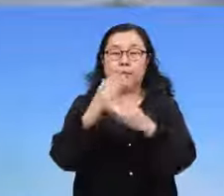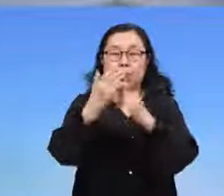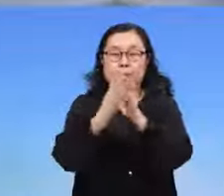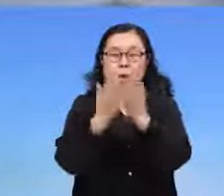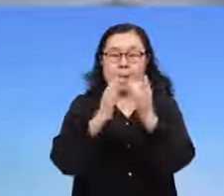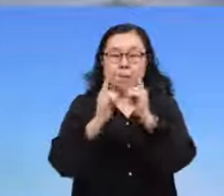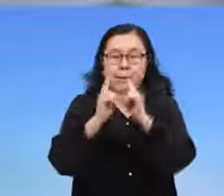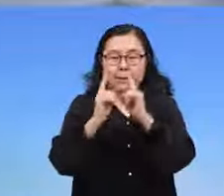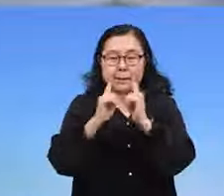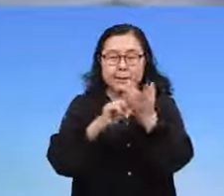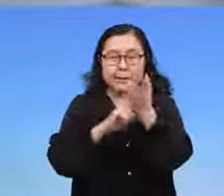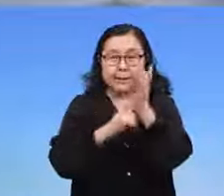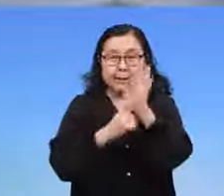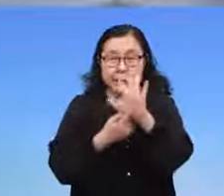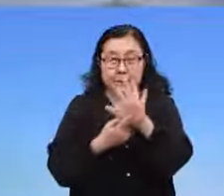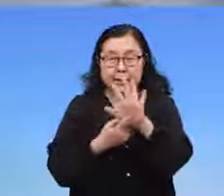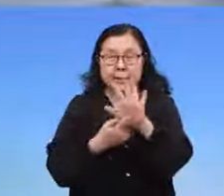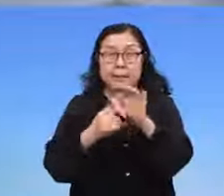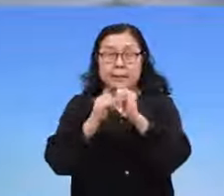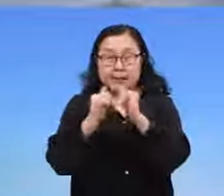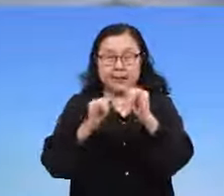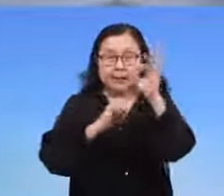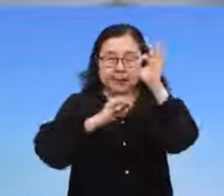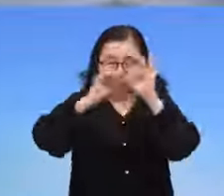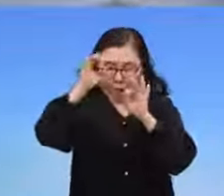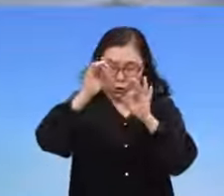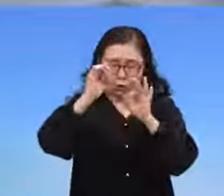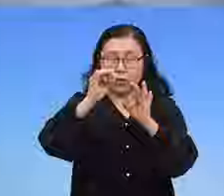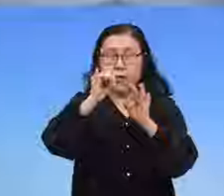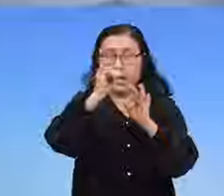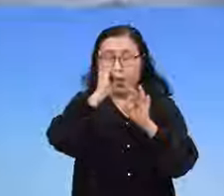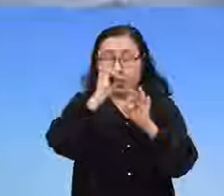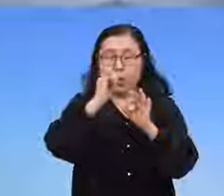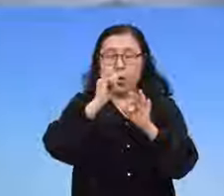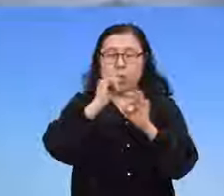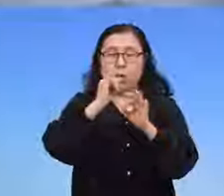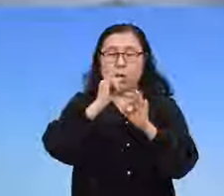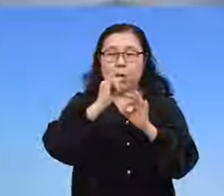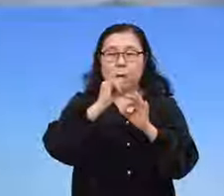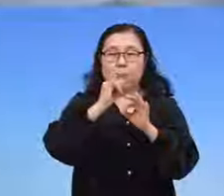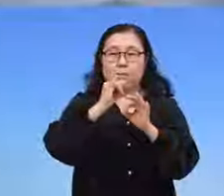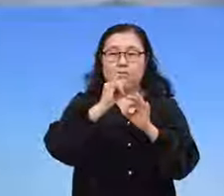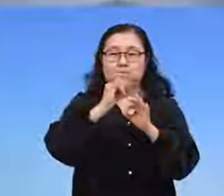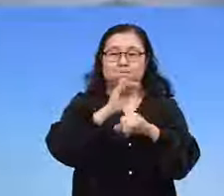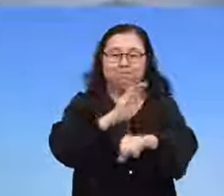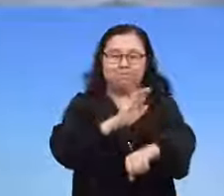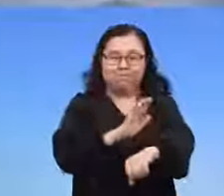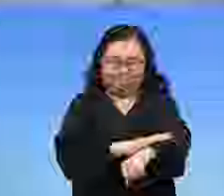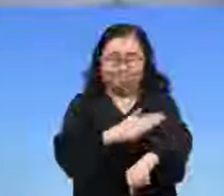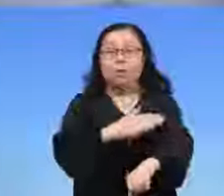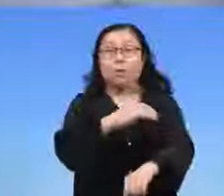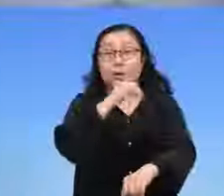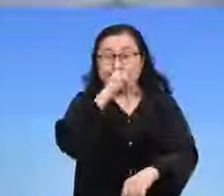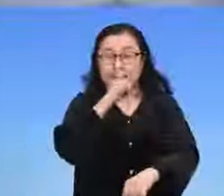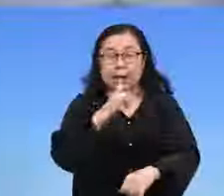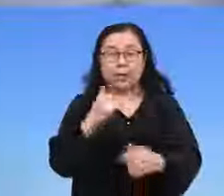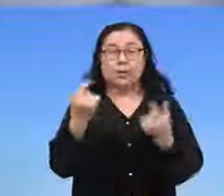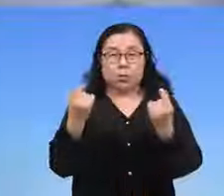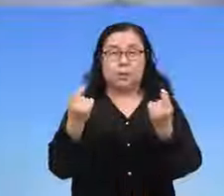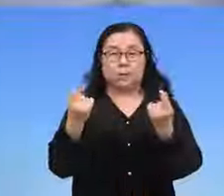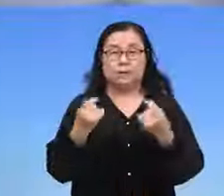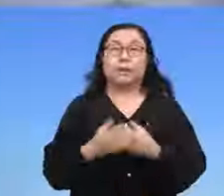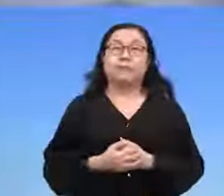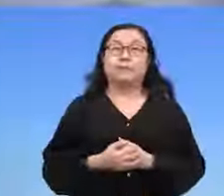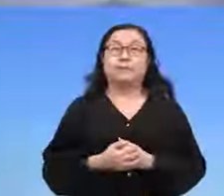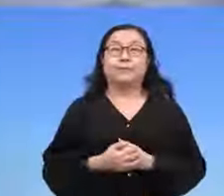모든 본문에 등장하는 인물들 모두가 다 실수하고 잘못을 범하고 있다, 이게 공통점이더라는